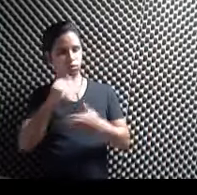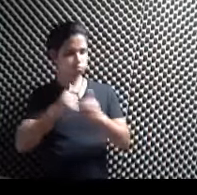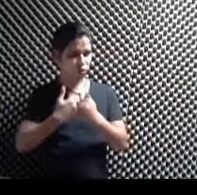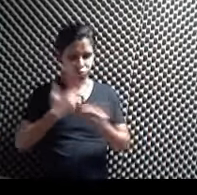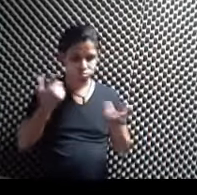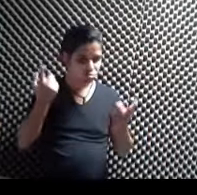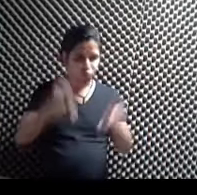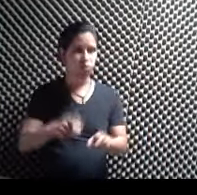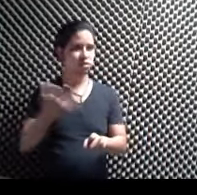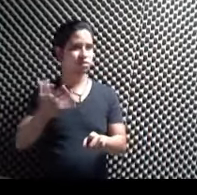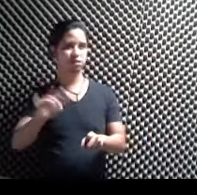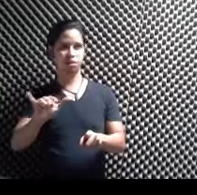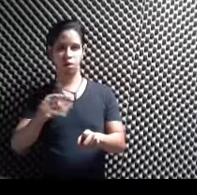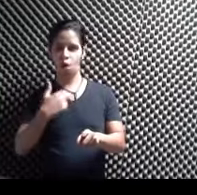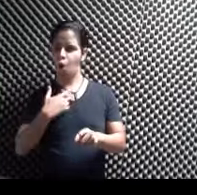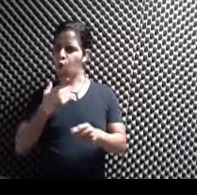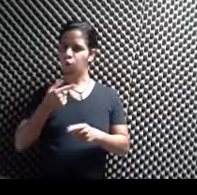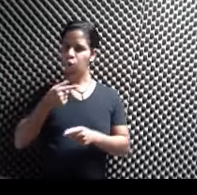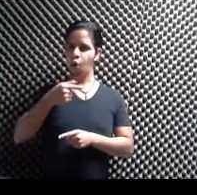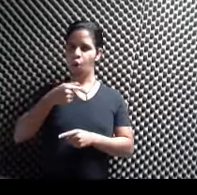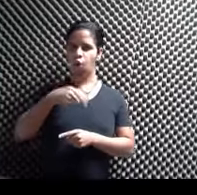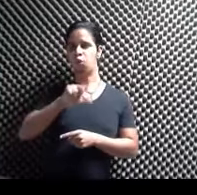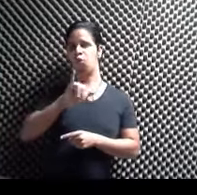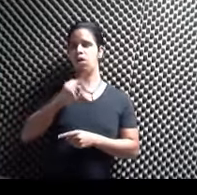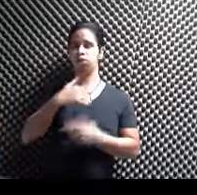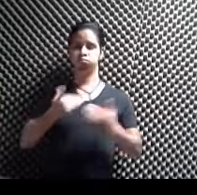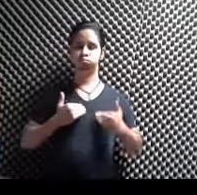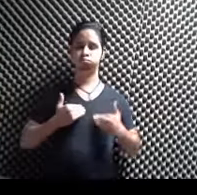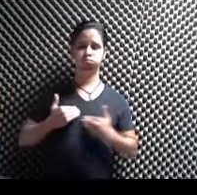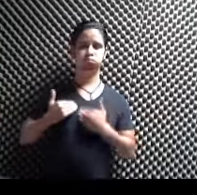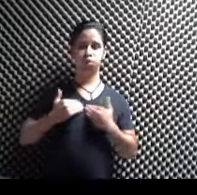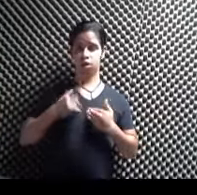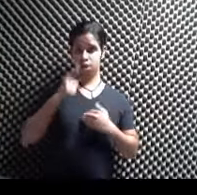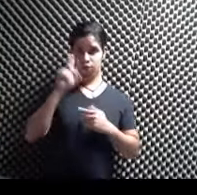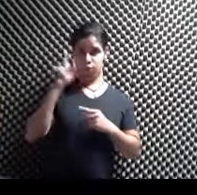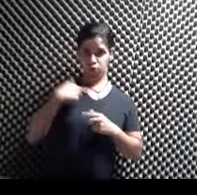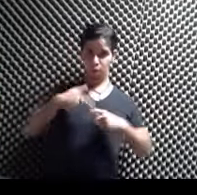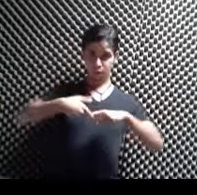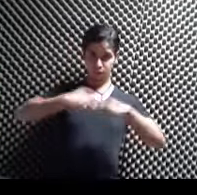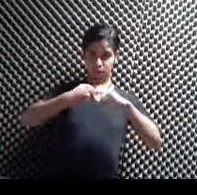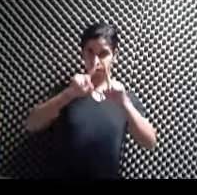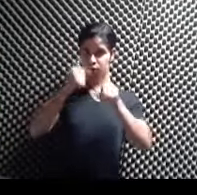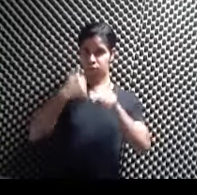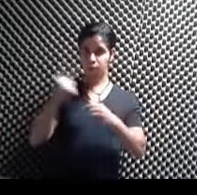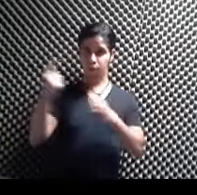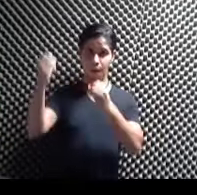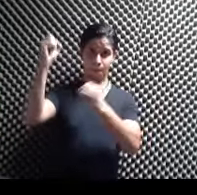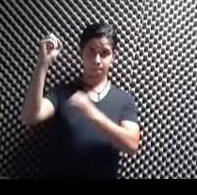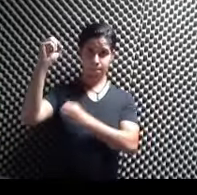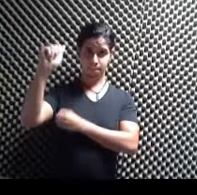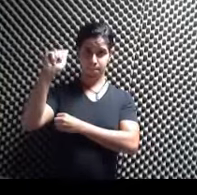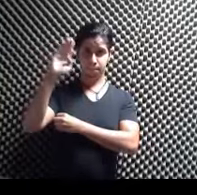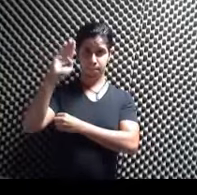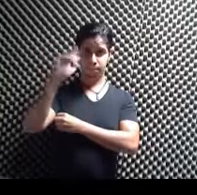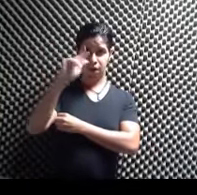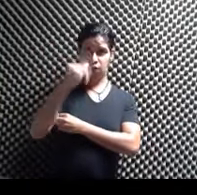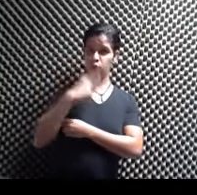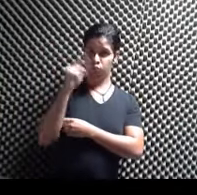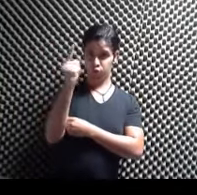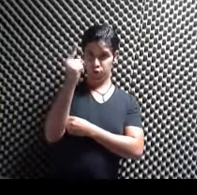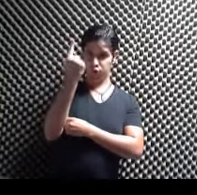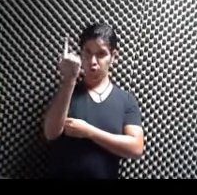¿verdad? Uy, aquí es el Pero nosotros vamos a una pausilla y regresamos rapidito. Mira, mira, Reina, un solo anuncio porque no hay